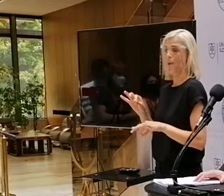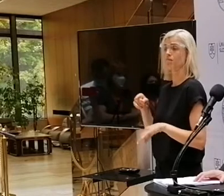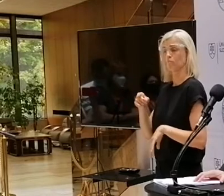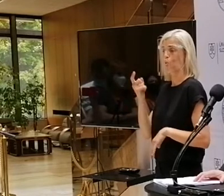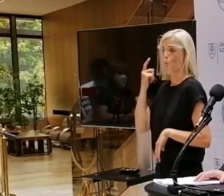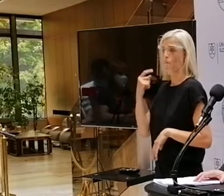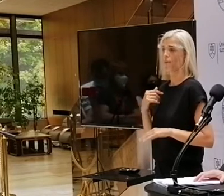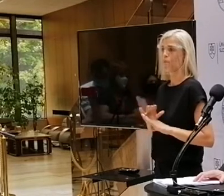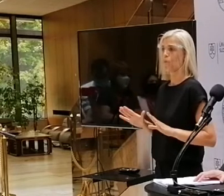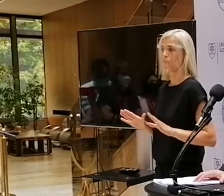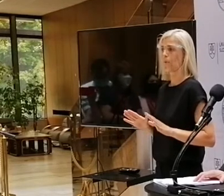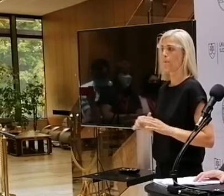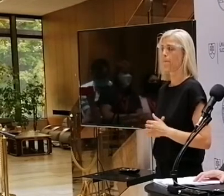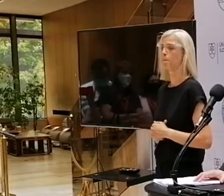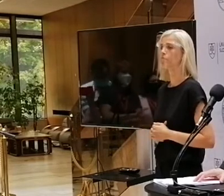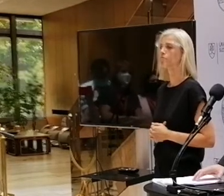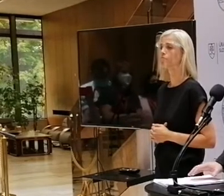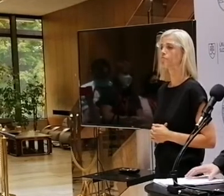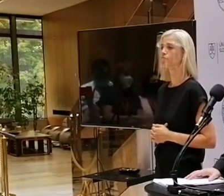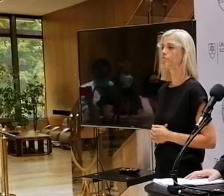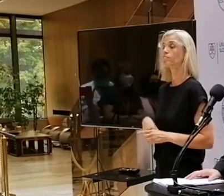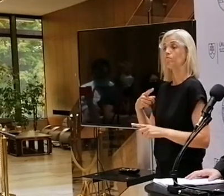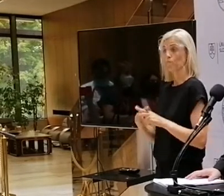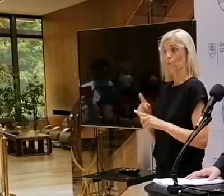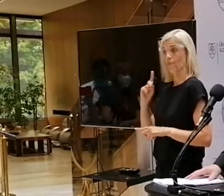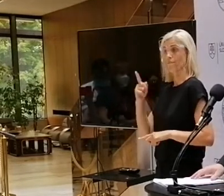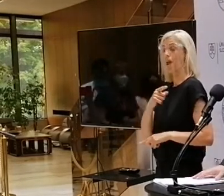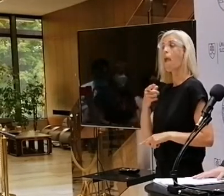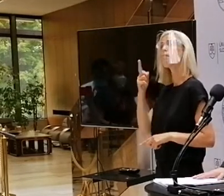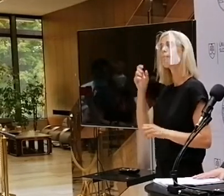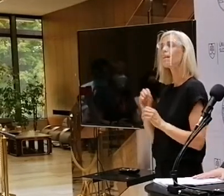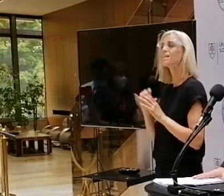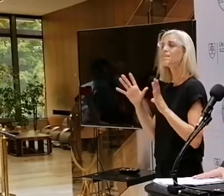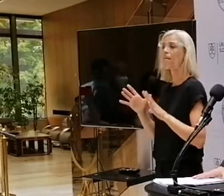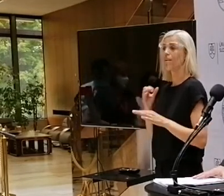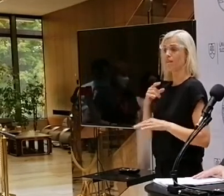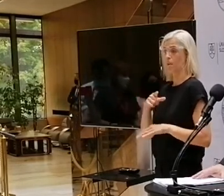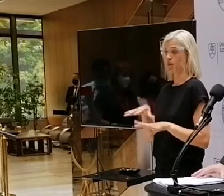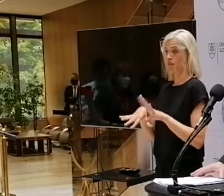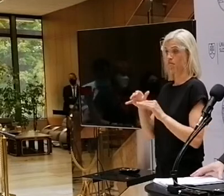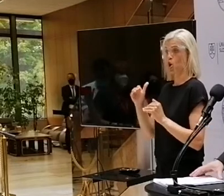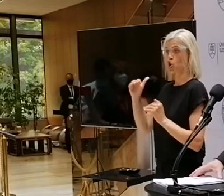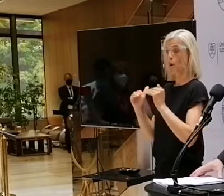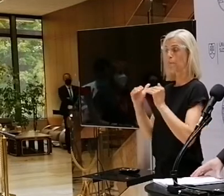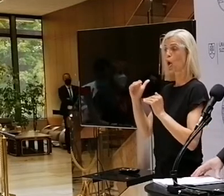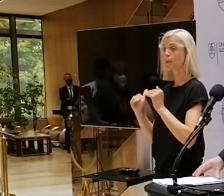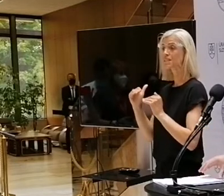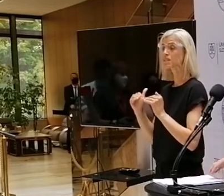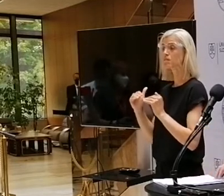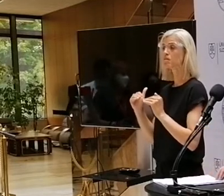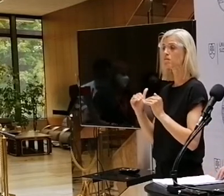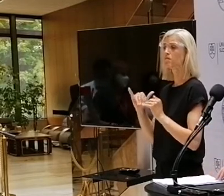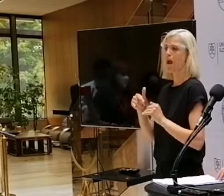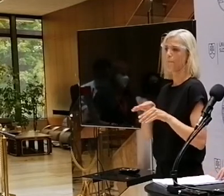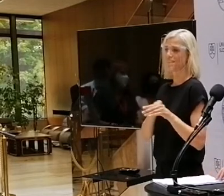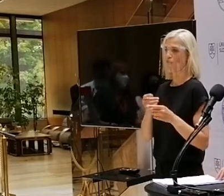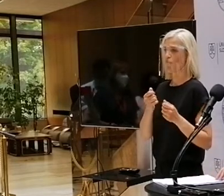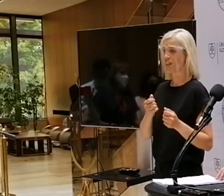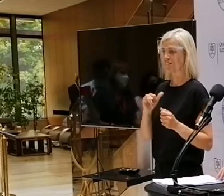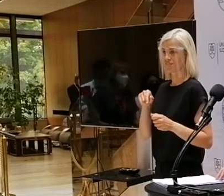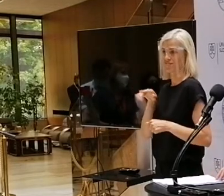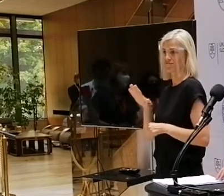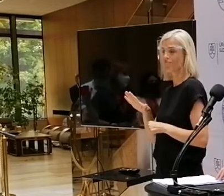uvedomujeme. Len jedno ešte k tejto téme, že viete si predstaviť, že v rámci teda nájdenia kompromisu aj s ministerstvom financií by